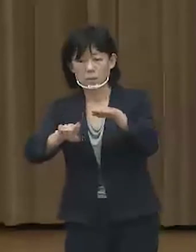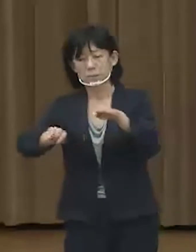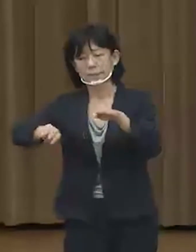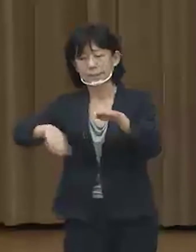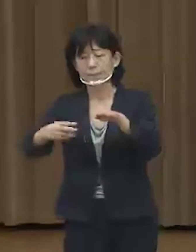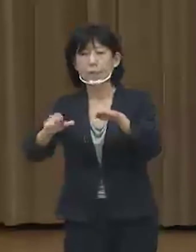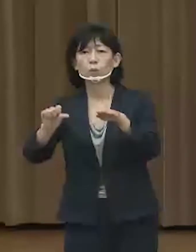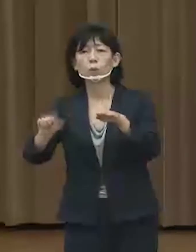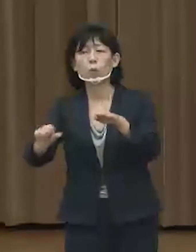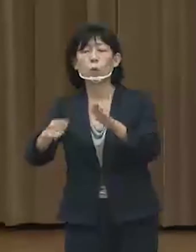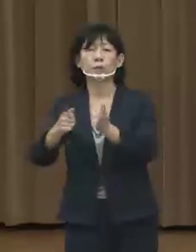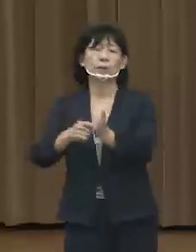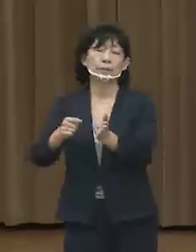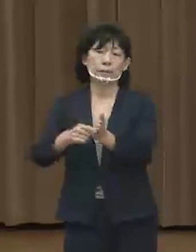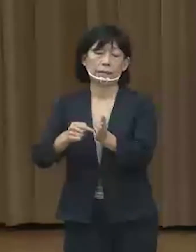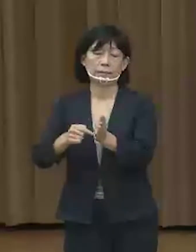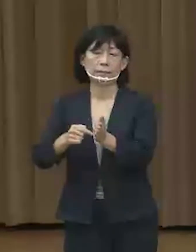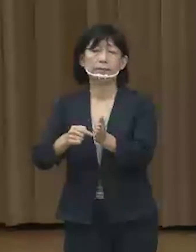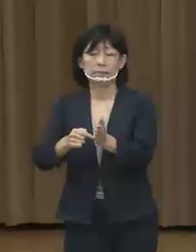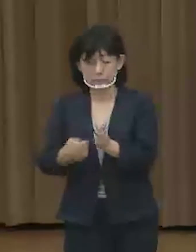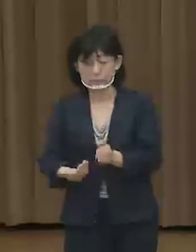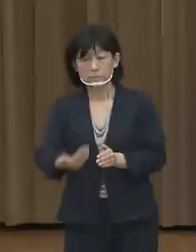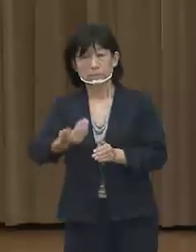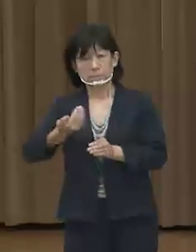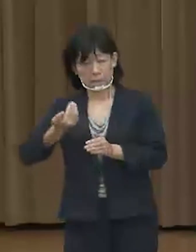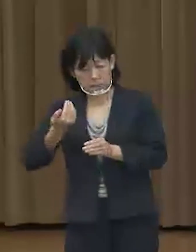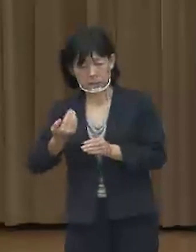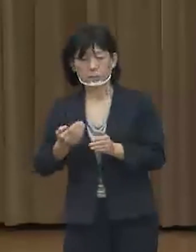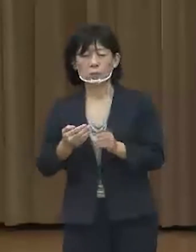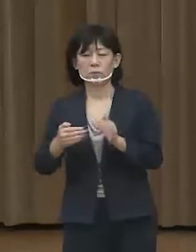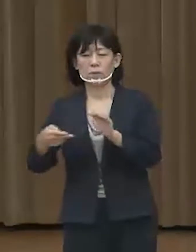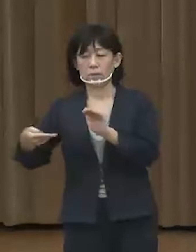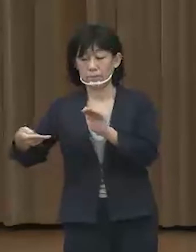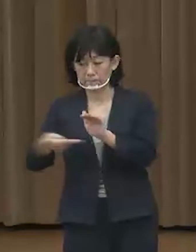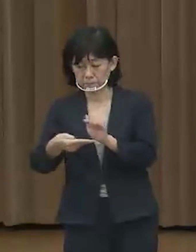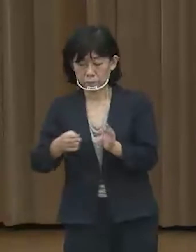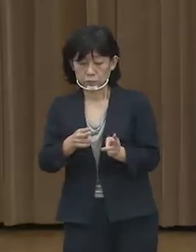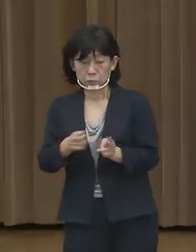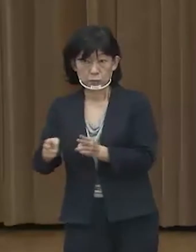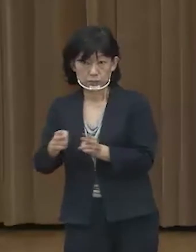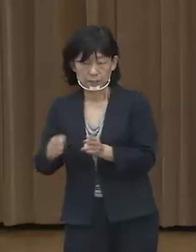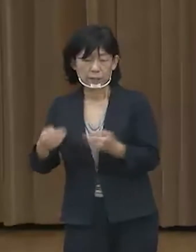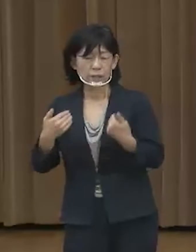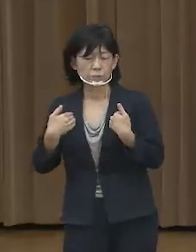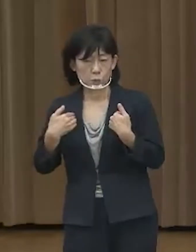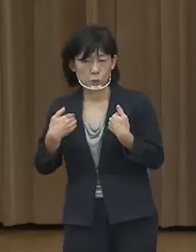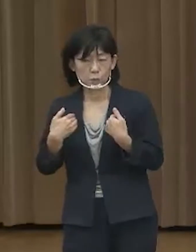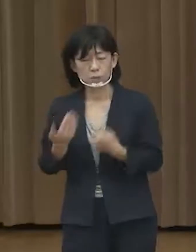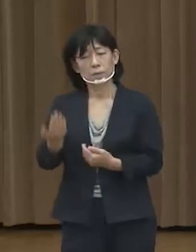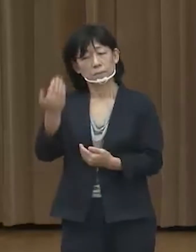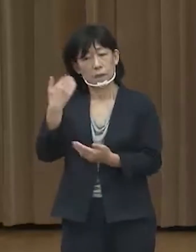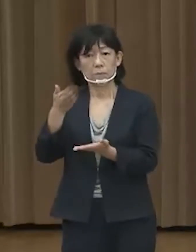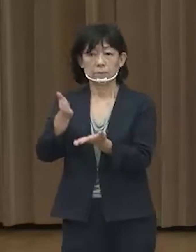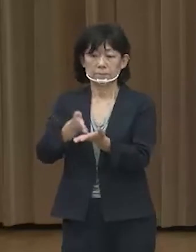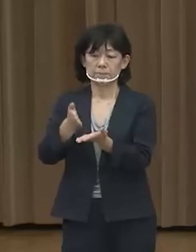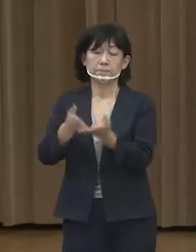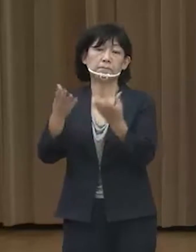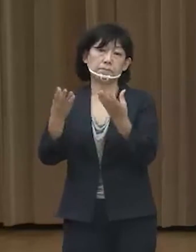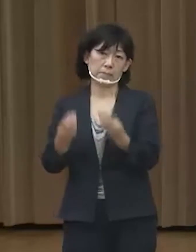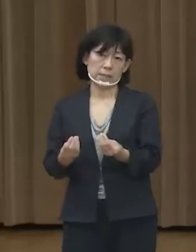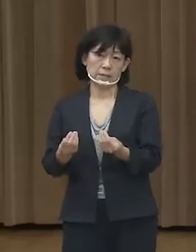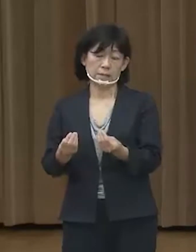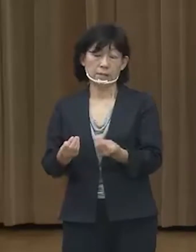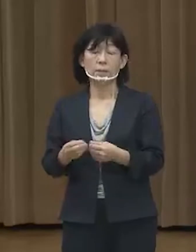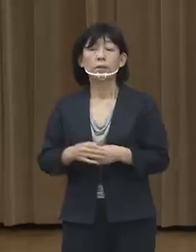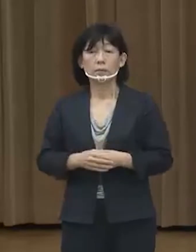305床をフェーズ4に入るまでに確保していく必要があると以前も申し上げておりました。この本